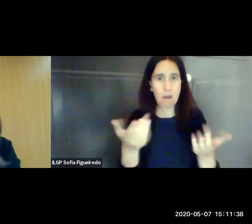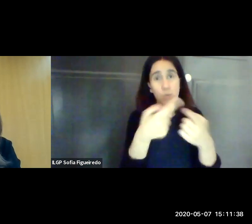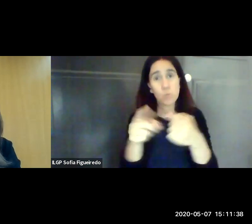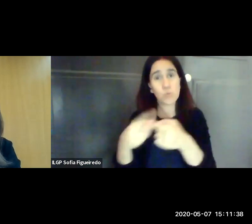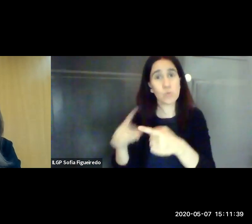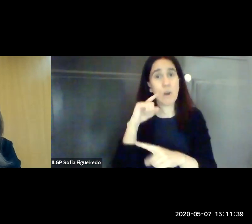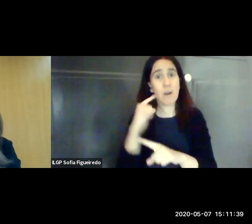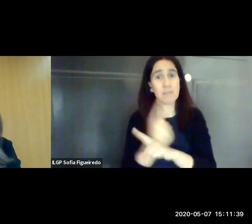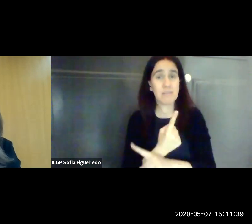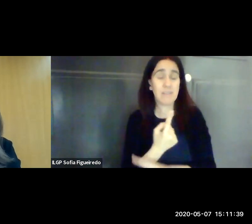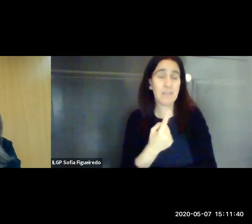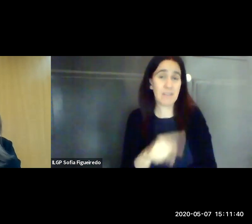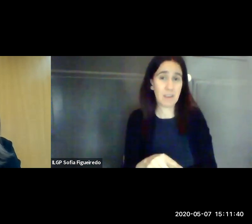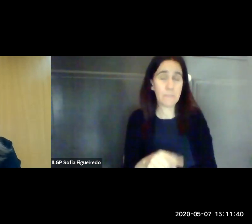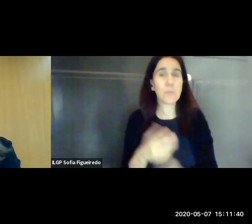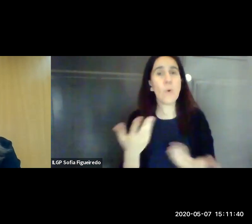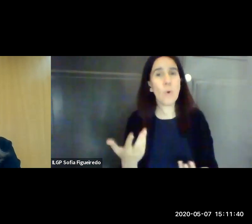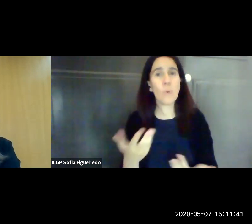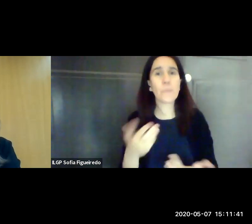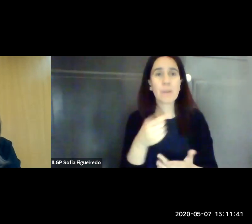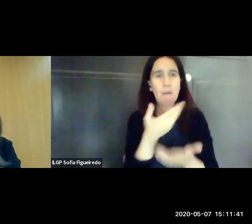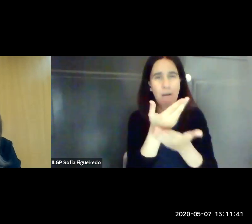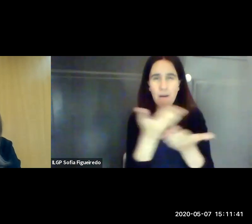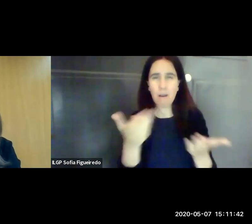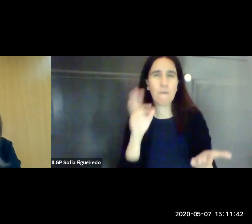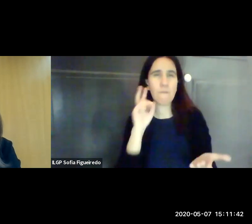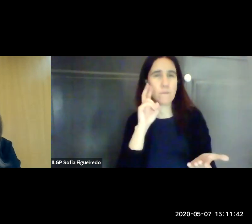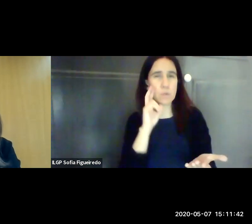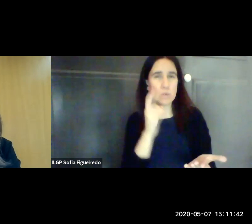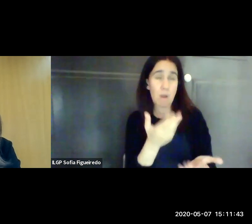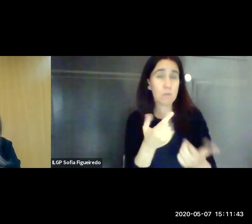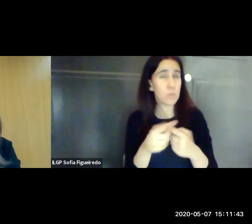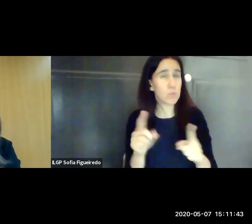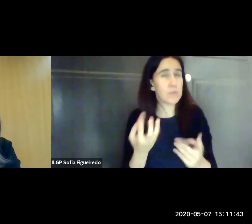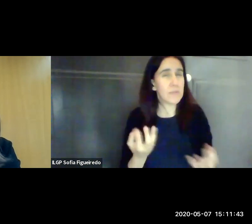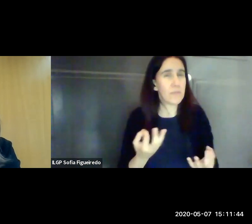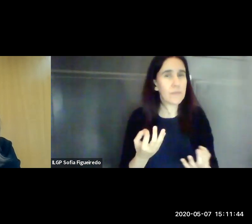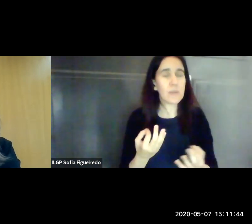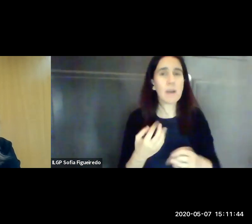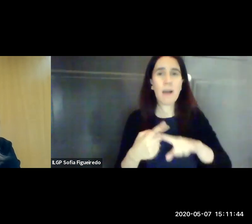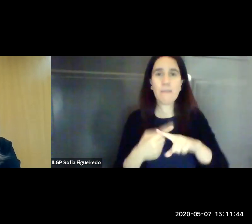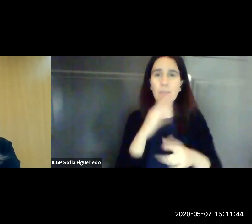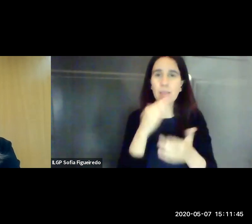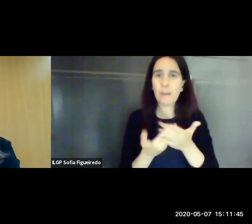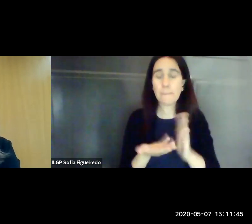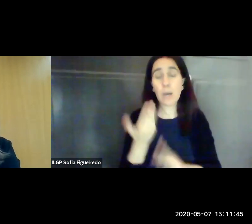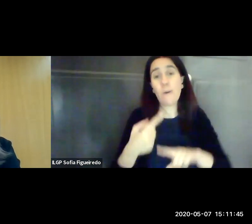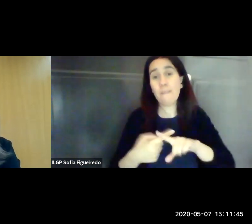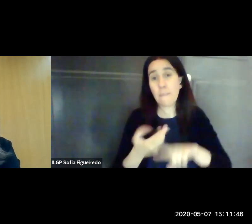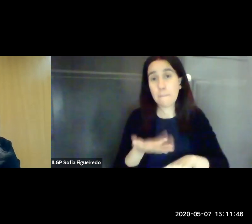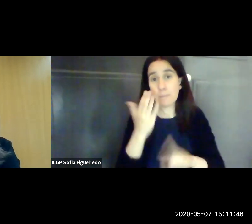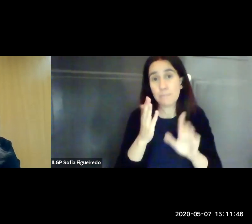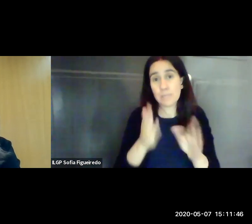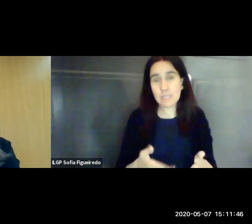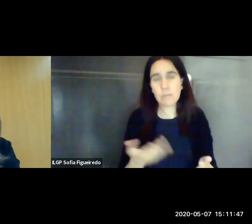habituais, ou pelo menos a valorização dos canais é diferente, é muito mais apelativa, tem que ser mais apelativa, porque as